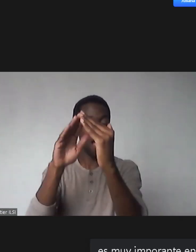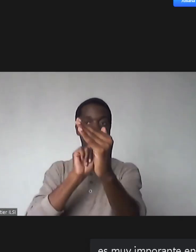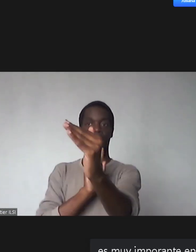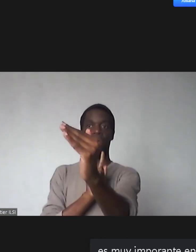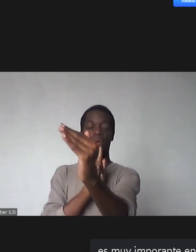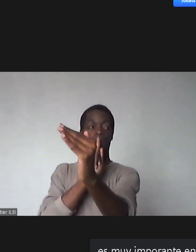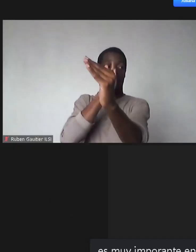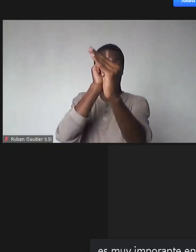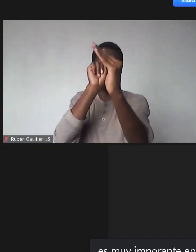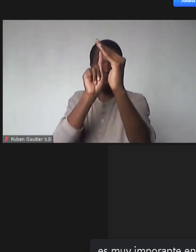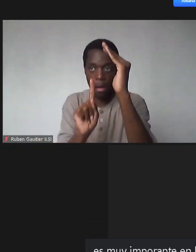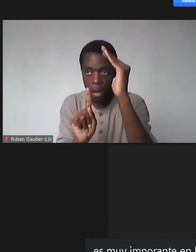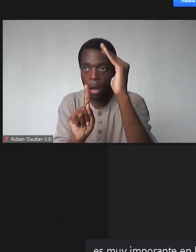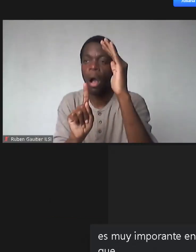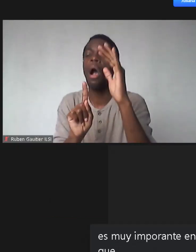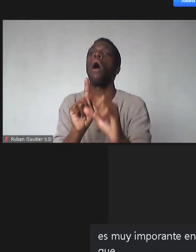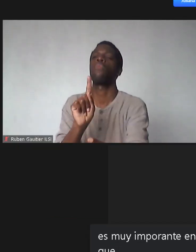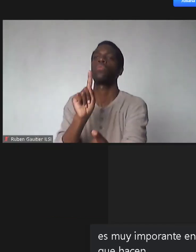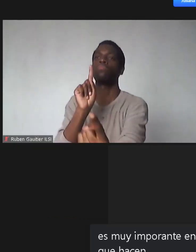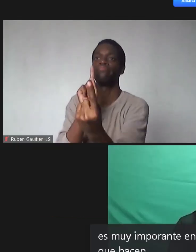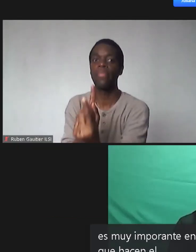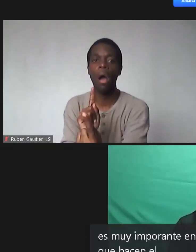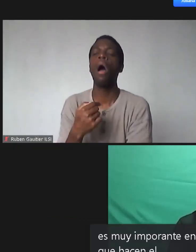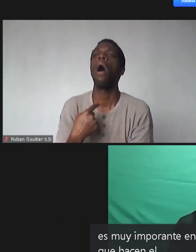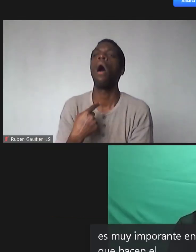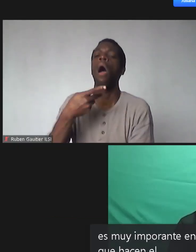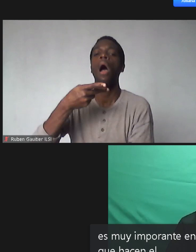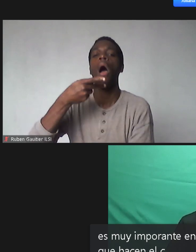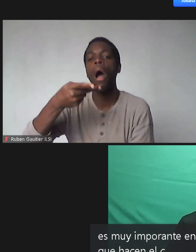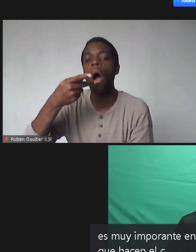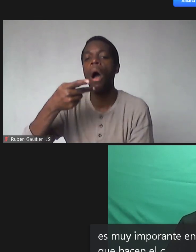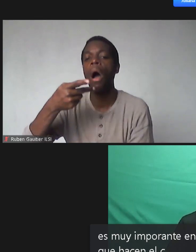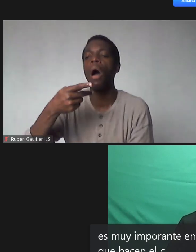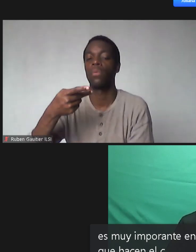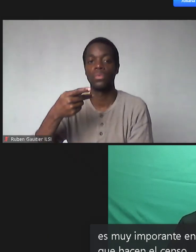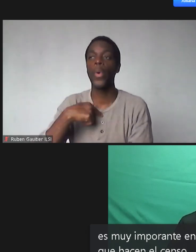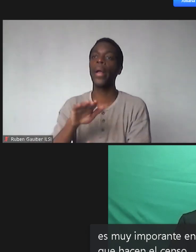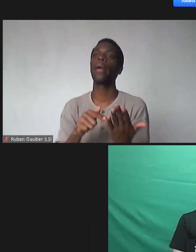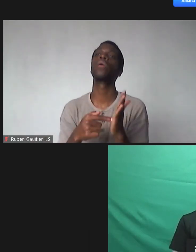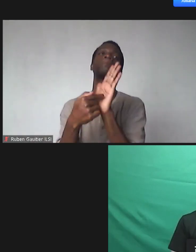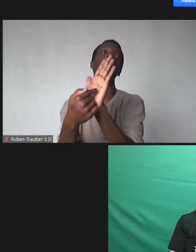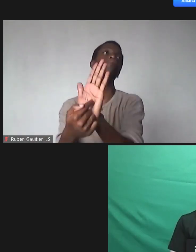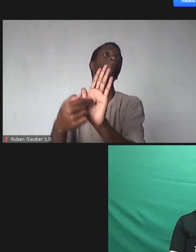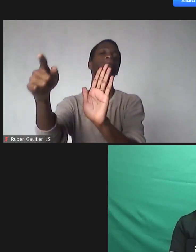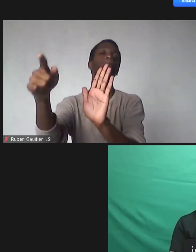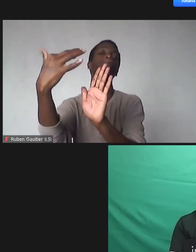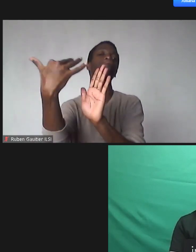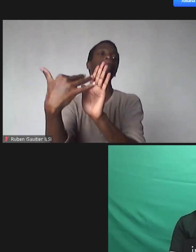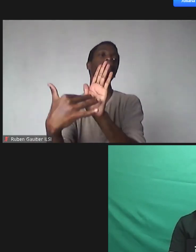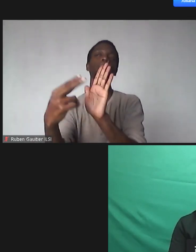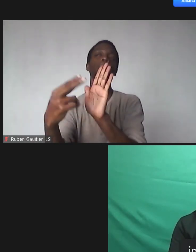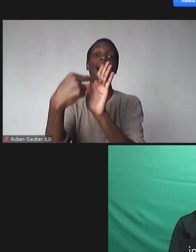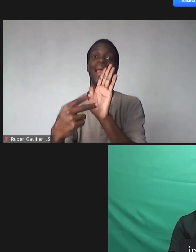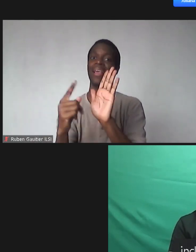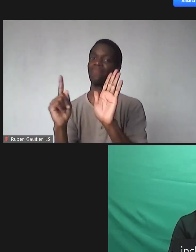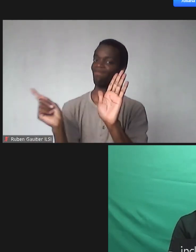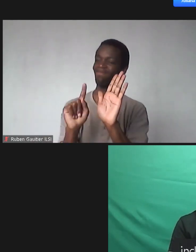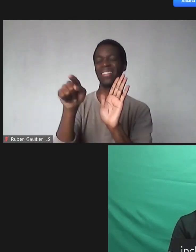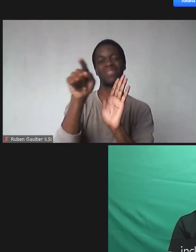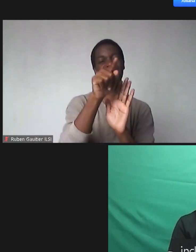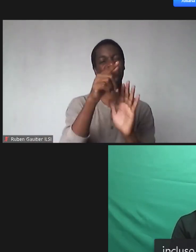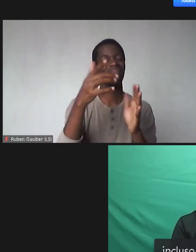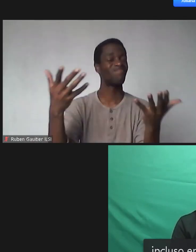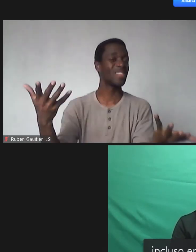es un poco más difícil hacer esto en Brasil, porque en muchos lugares, incluso los hogares que son más pobres, los hogares tienen mucha